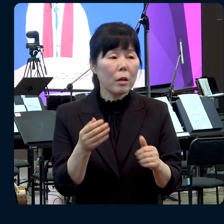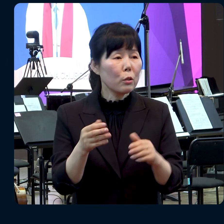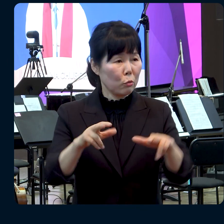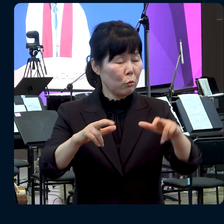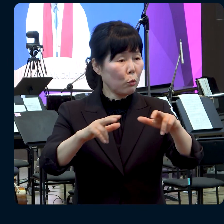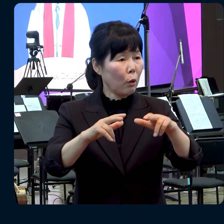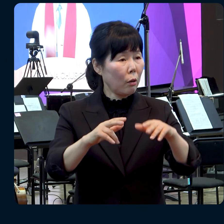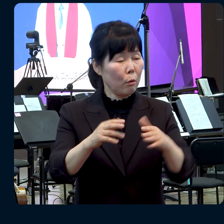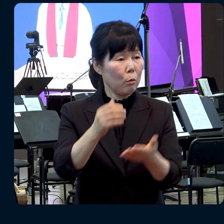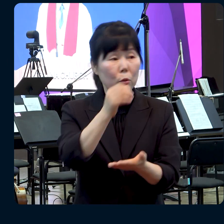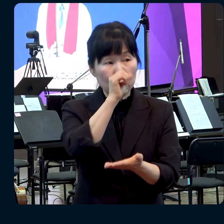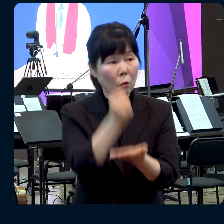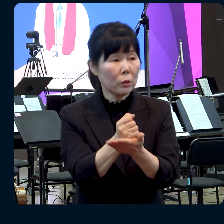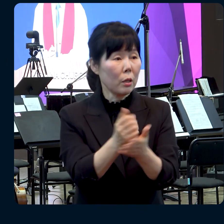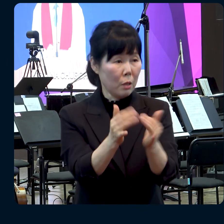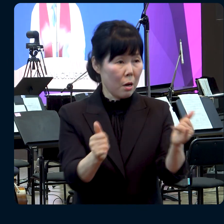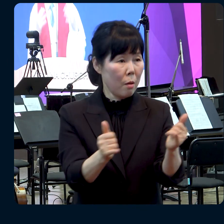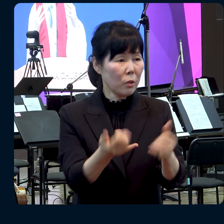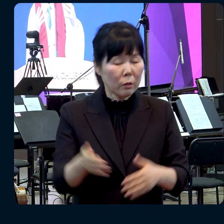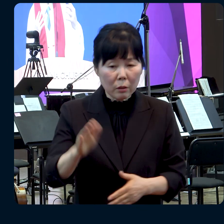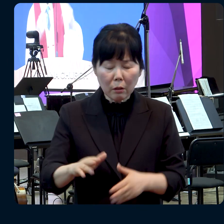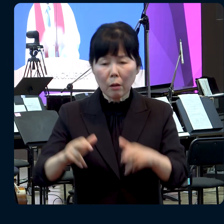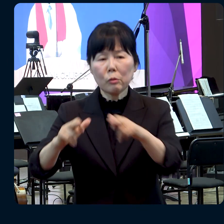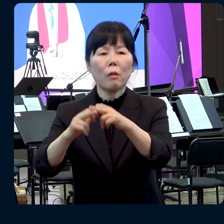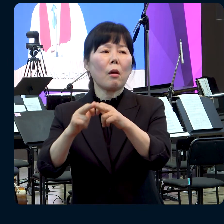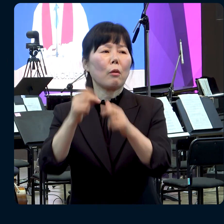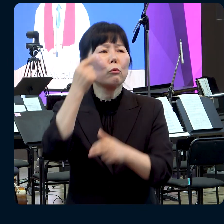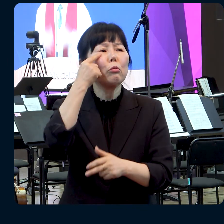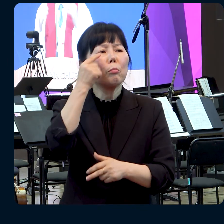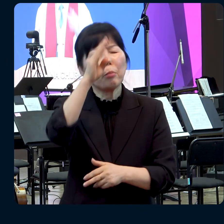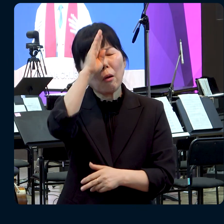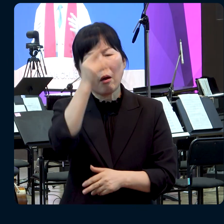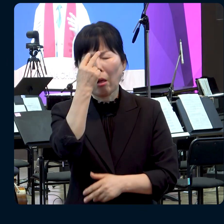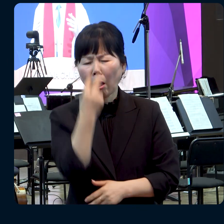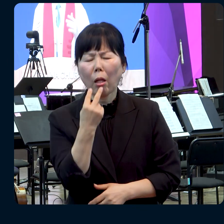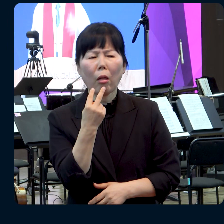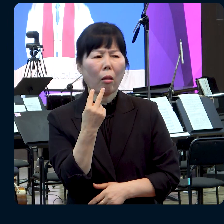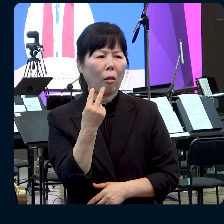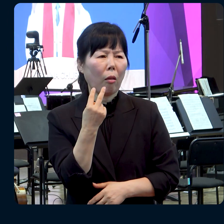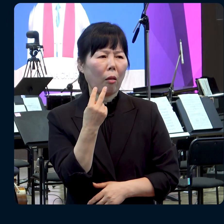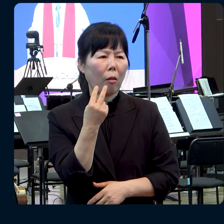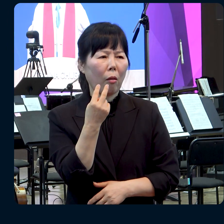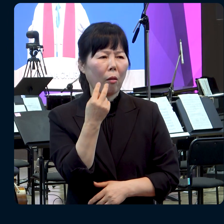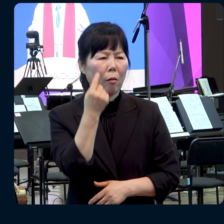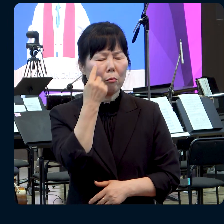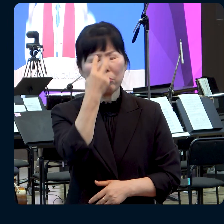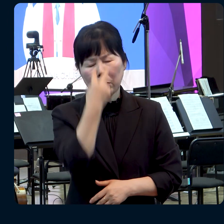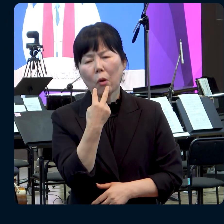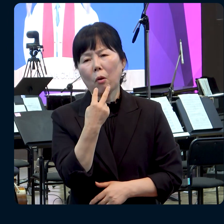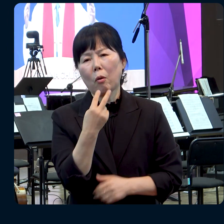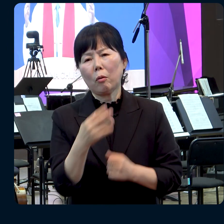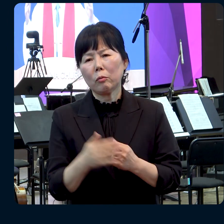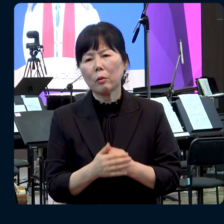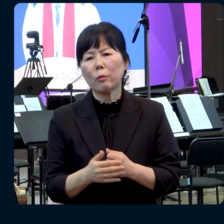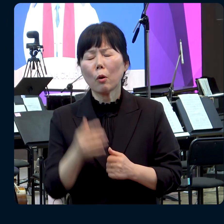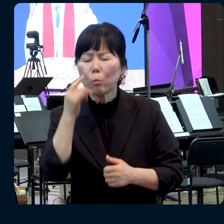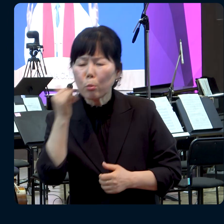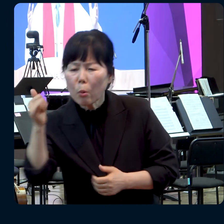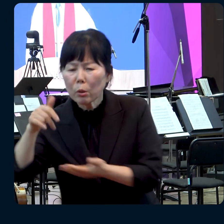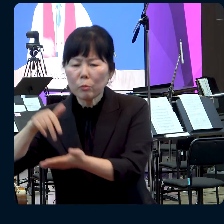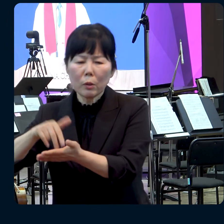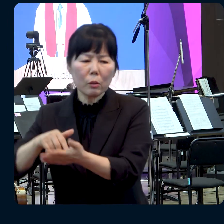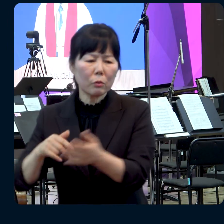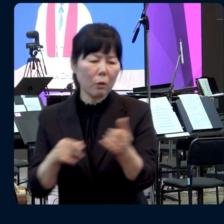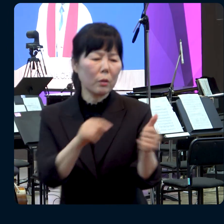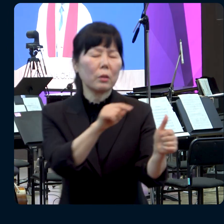때 실명을 했어요. 정말 감당 못할 고난이었지만, 그러나 아담 가이벨도 그렇고 그 부모님도 그렇고 정말 믿음이